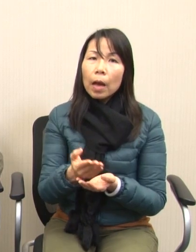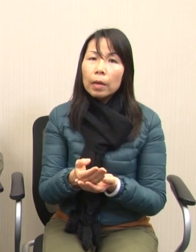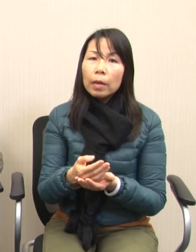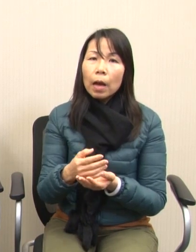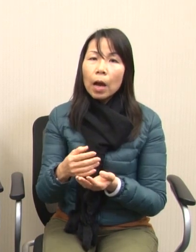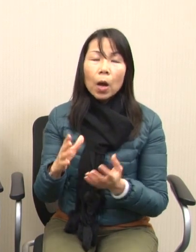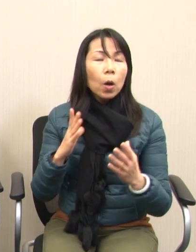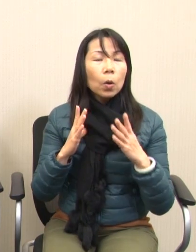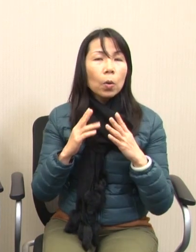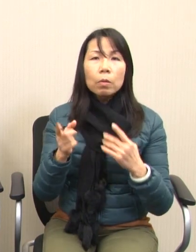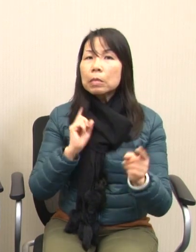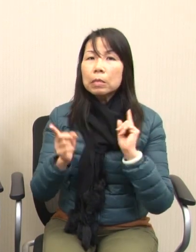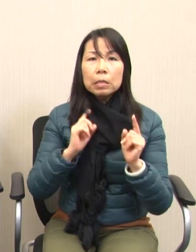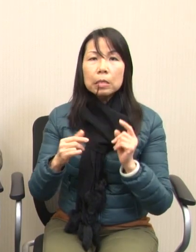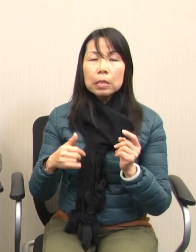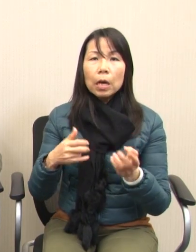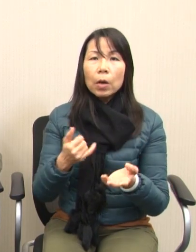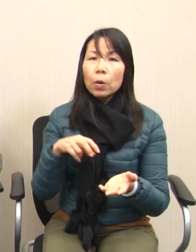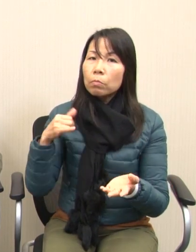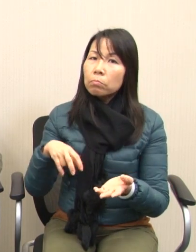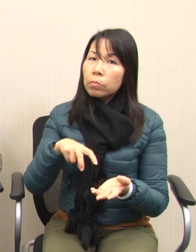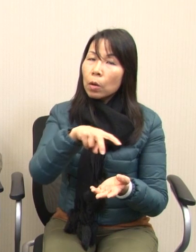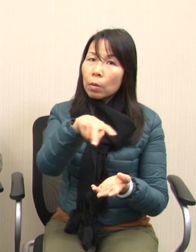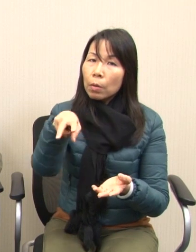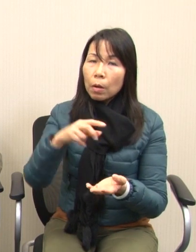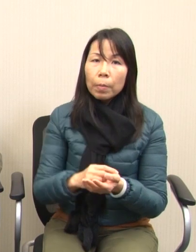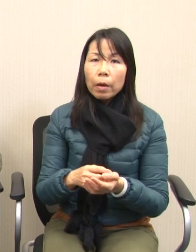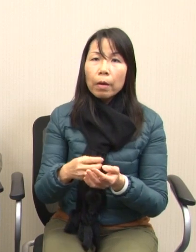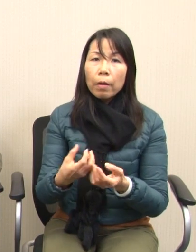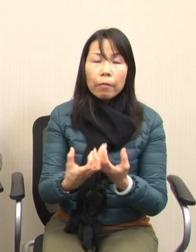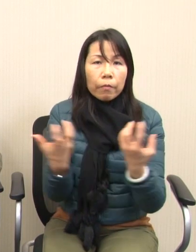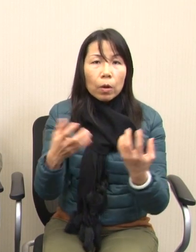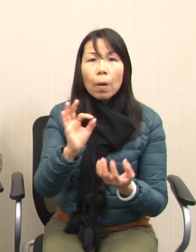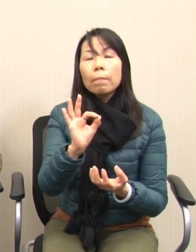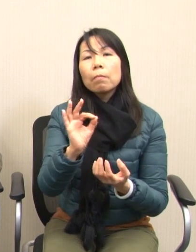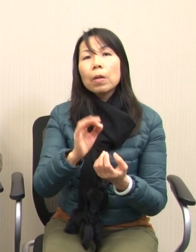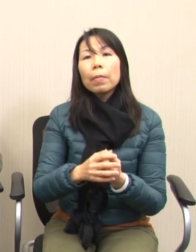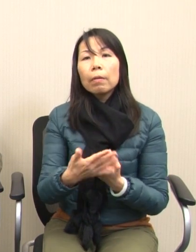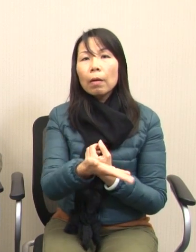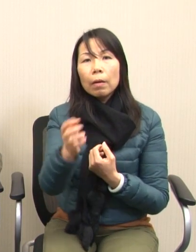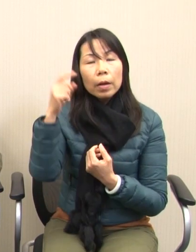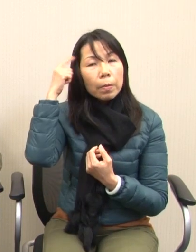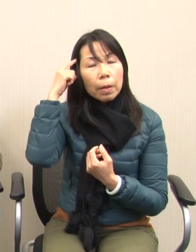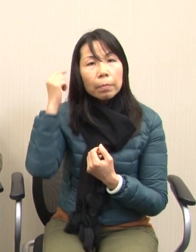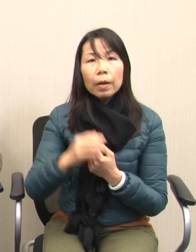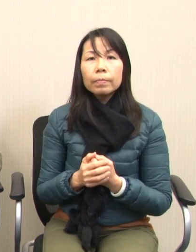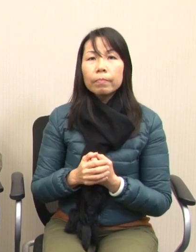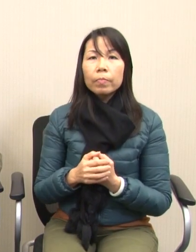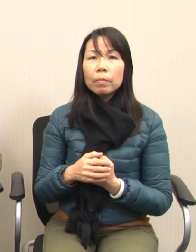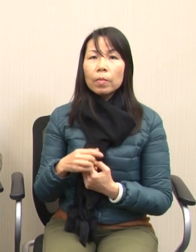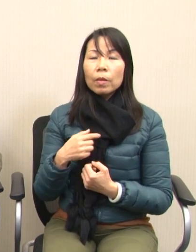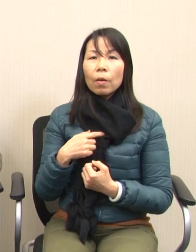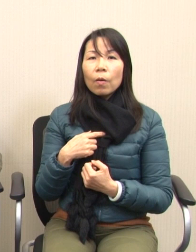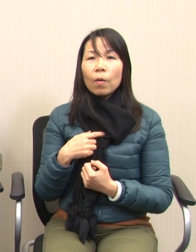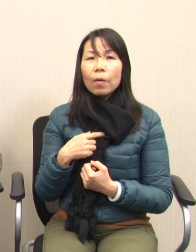得。唔使割，唔使分開紅海。各位，你要明白呢樣嘢。小弟即係才